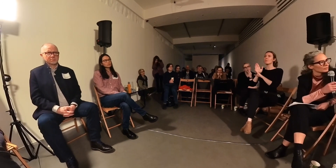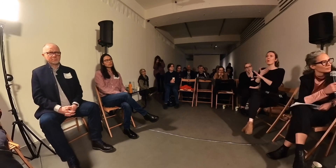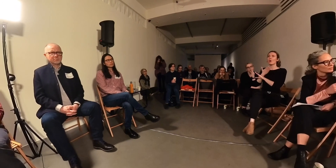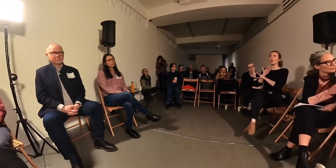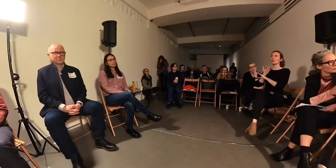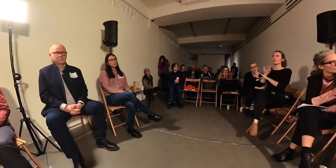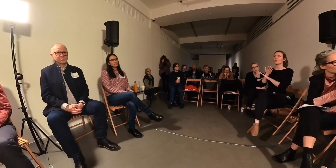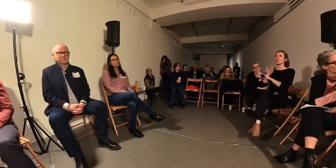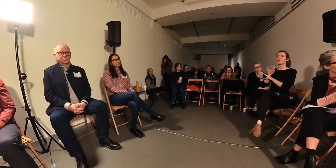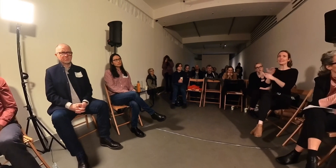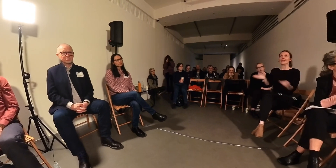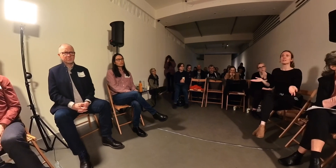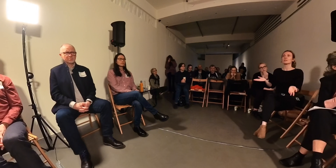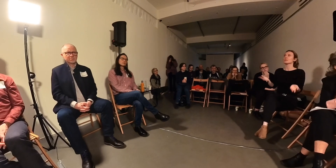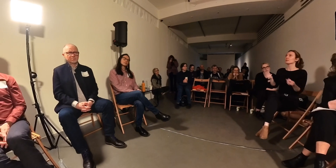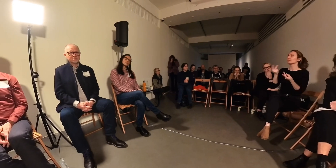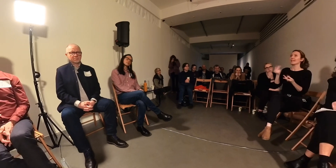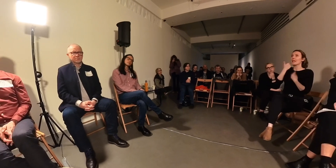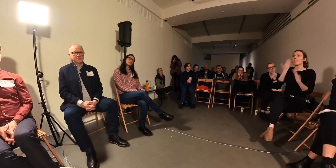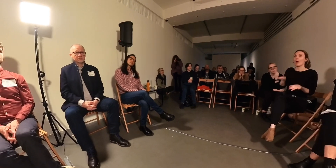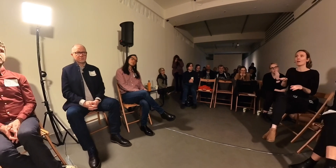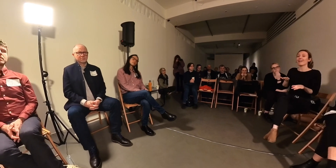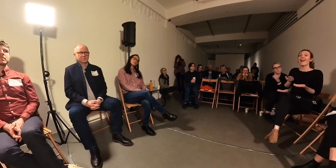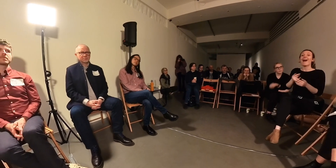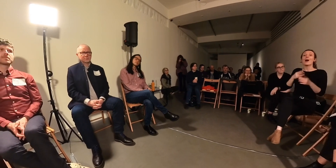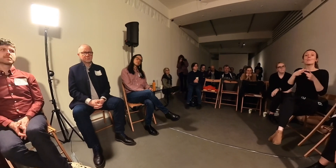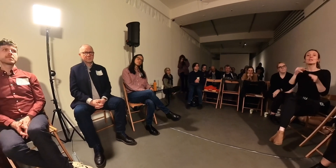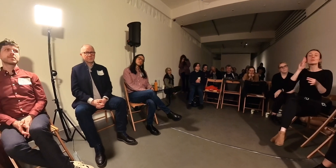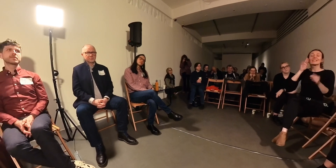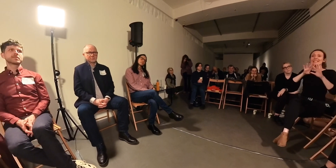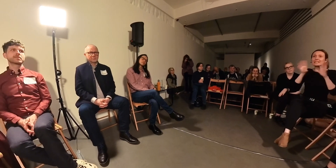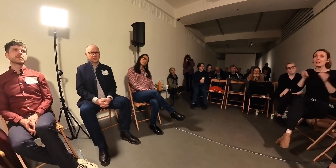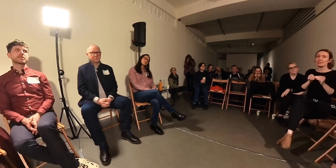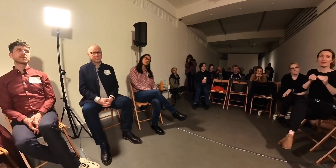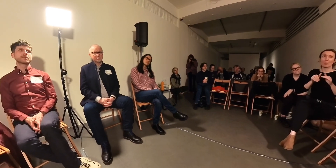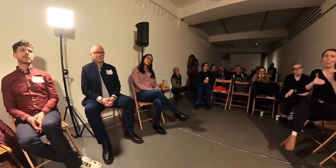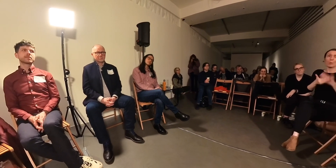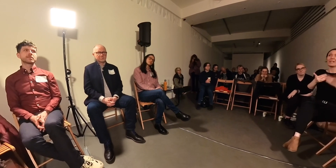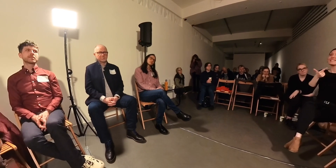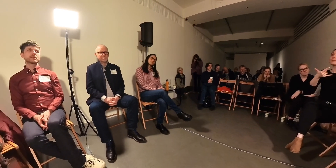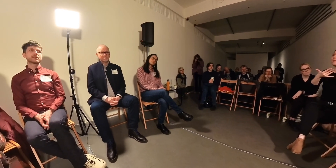lidi, s kterými my jsme se potkali v dětském domově. A jsou to lidi, kteří jakoby